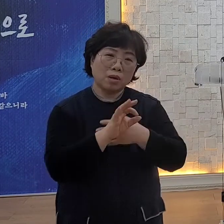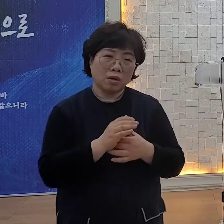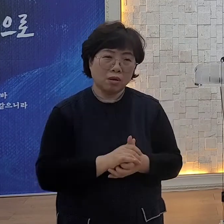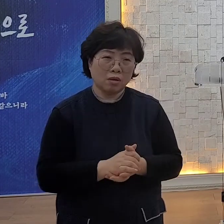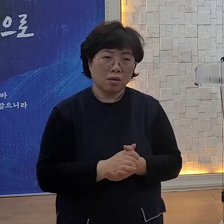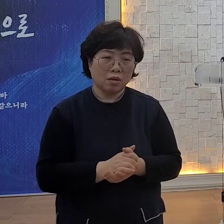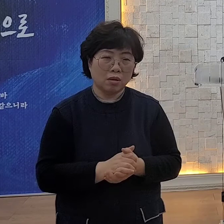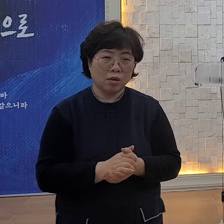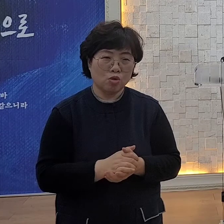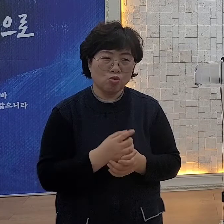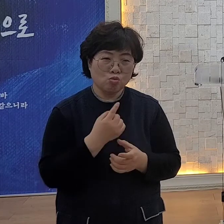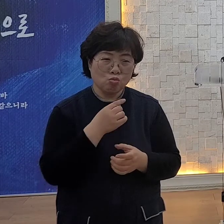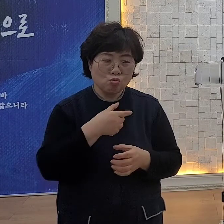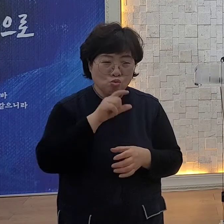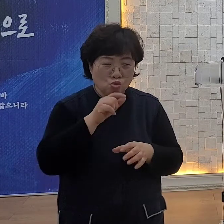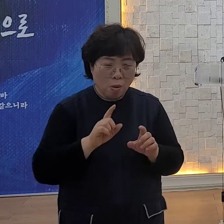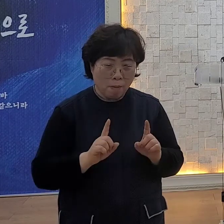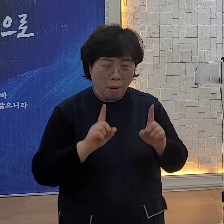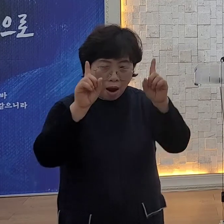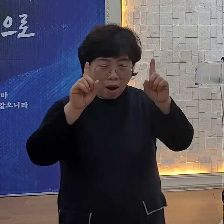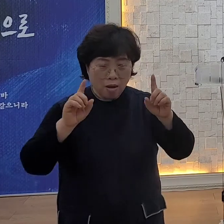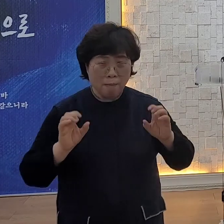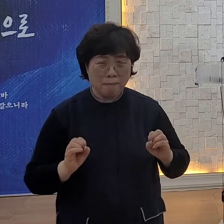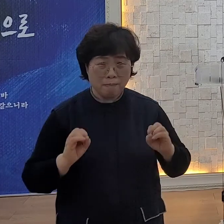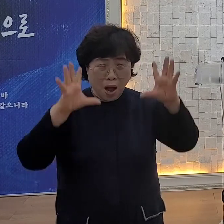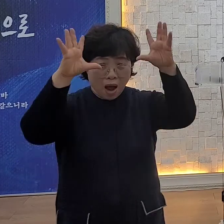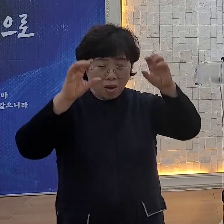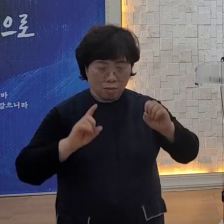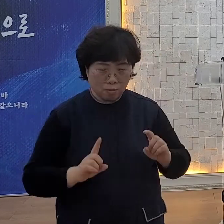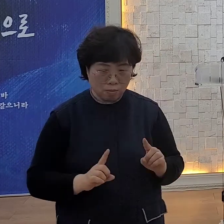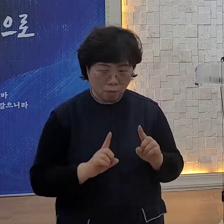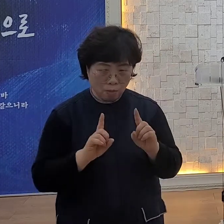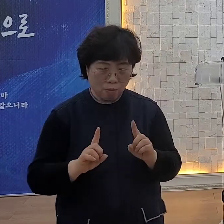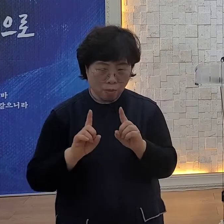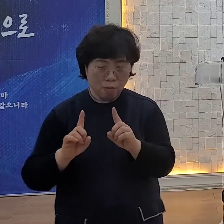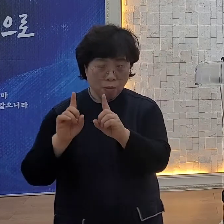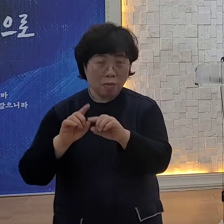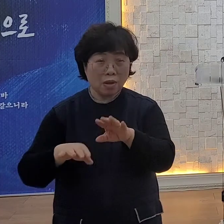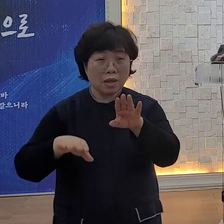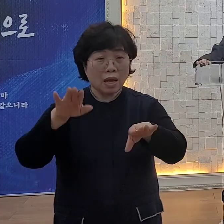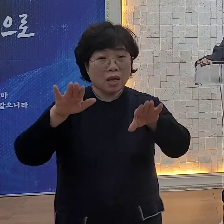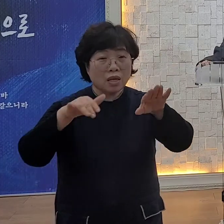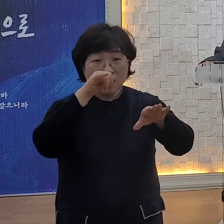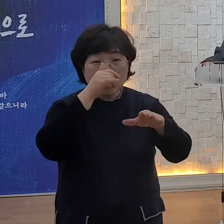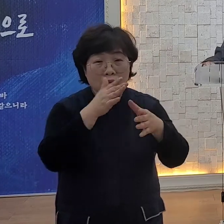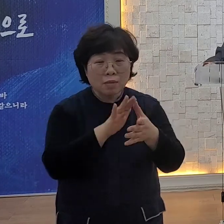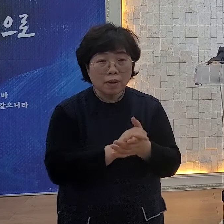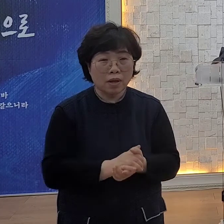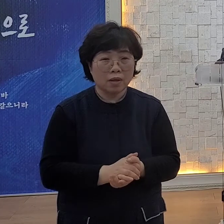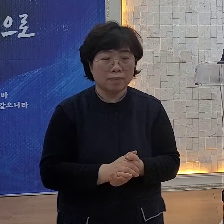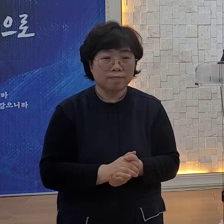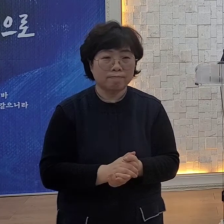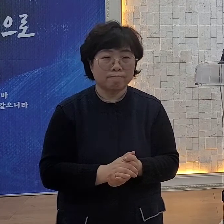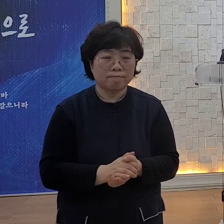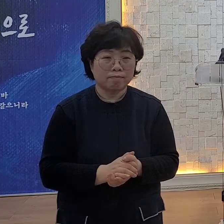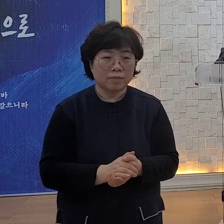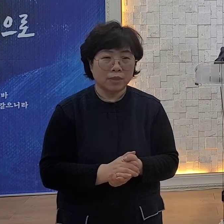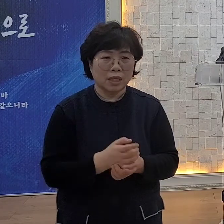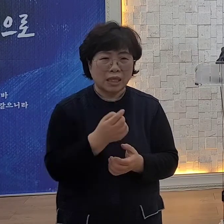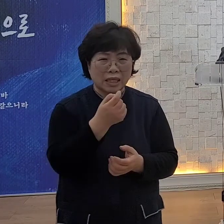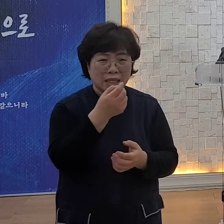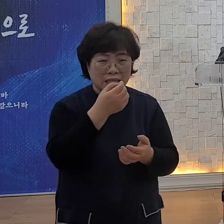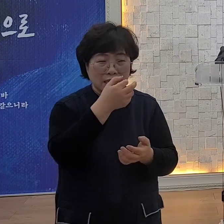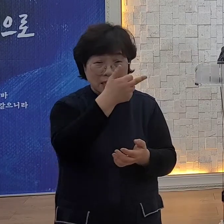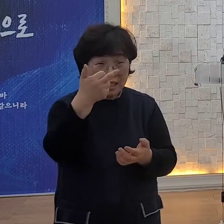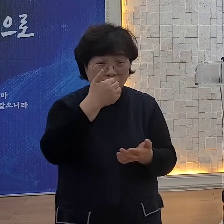물의 파장은 분명히 다릅니다. 큰 걸 던졌을 때는 너무나도 큰 소리 퐁당 하면서 큰 파장이 나고 작은 것 던졌을